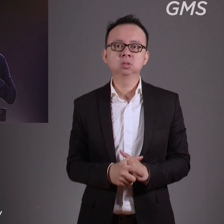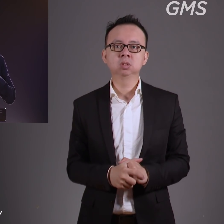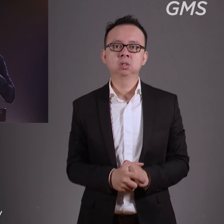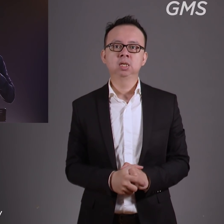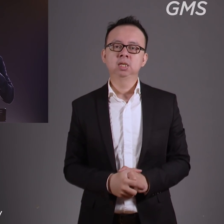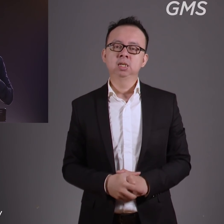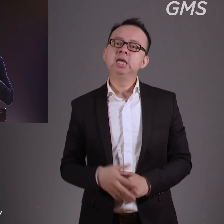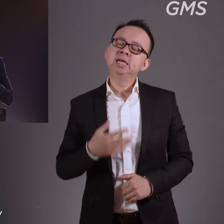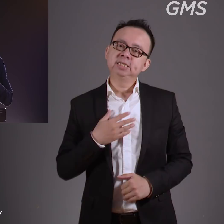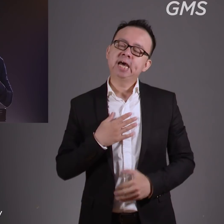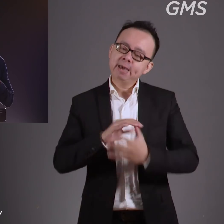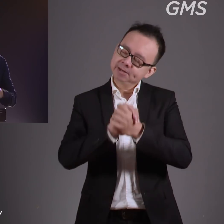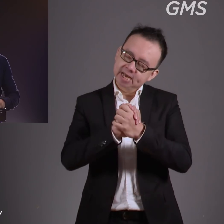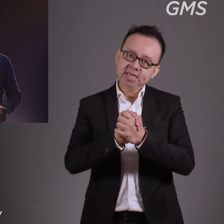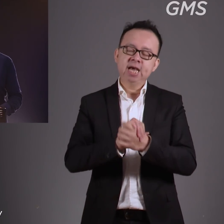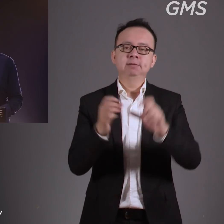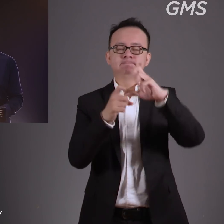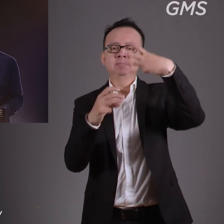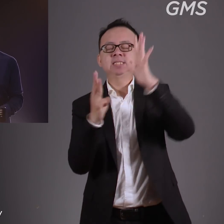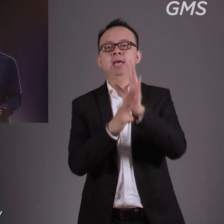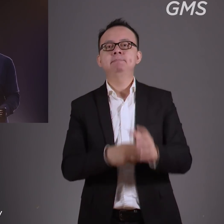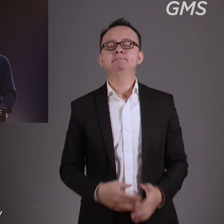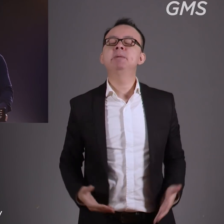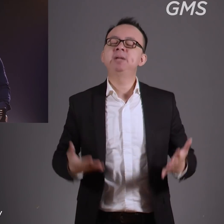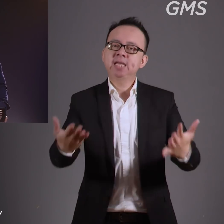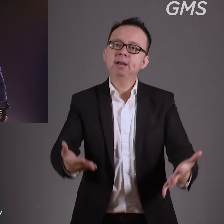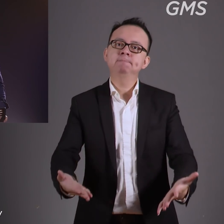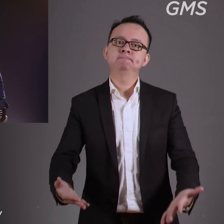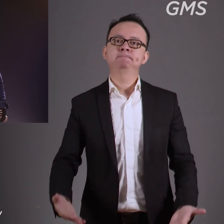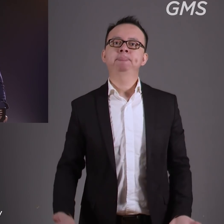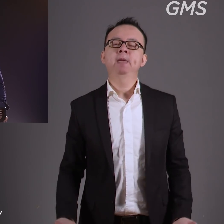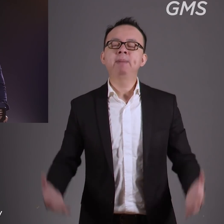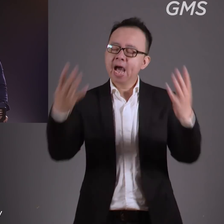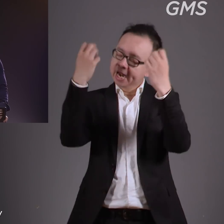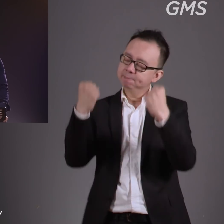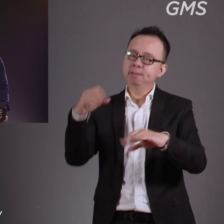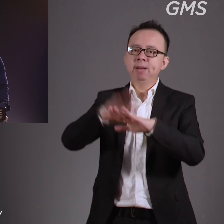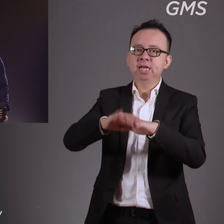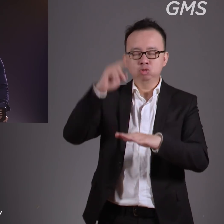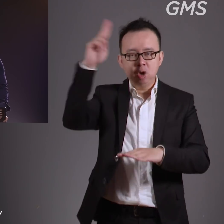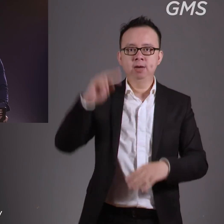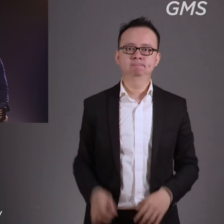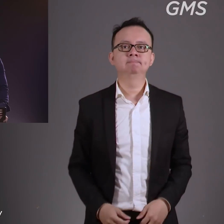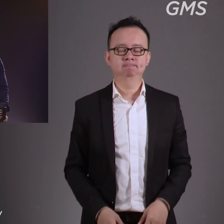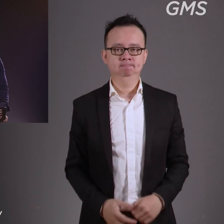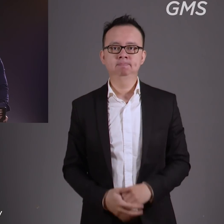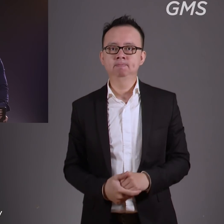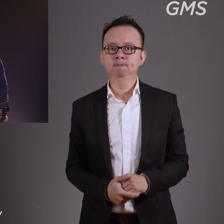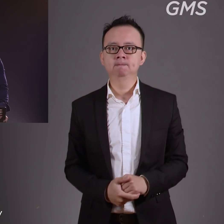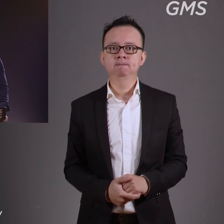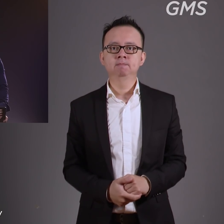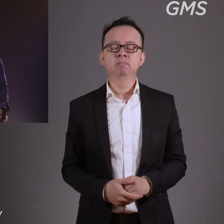yakin si Sam menaruh harapnya pada Tuhan. Saya ulang lagi 3 ini, dengan ini kita selesai. Apa yang kita bisa